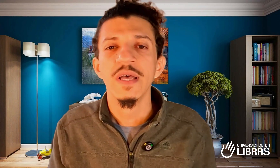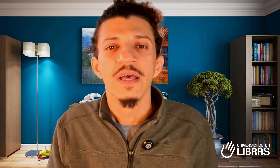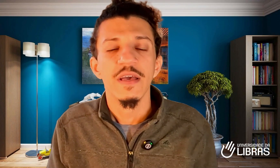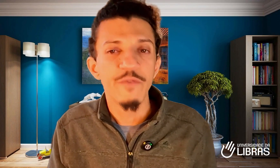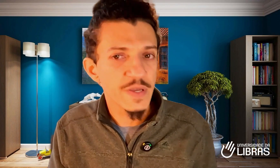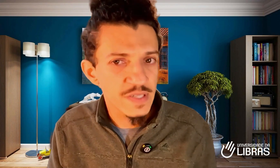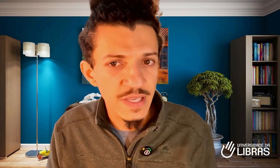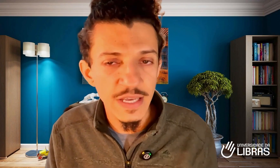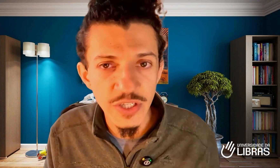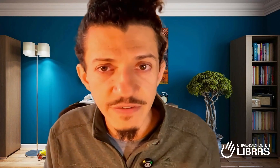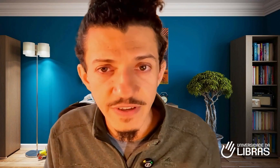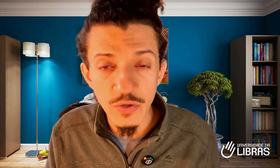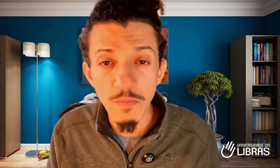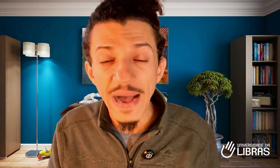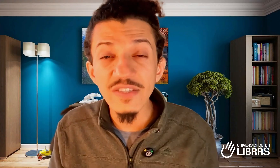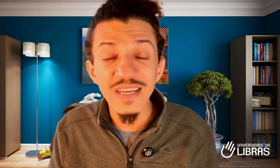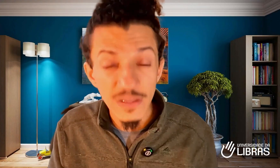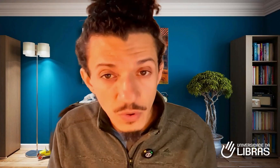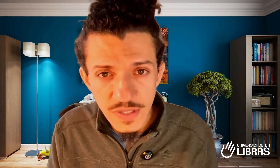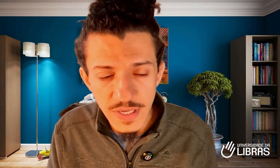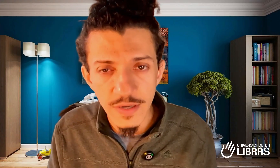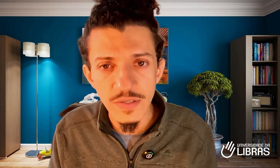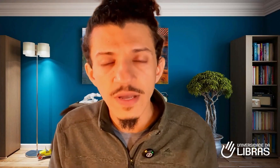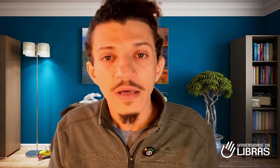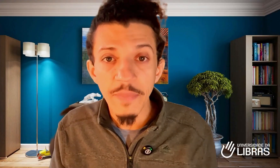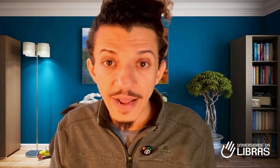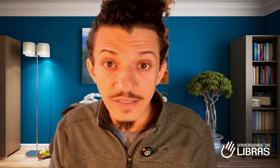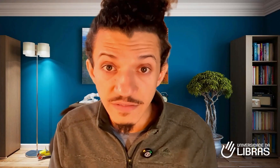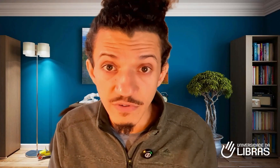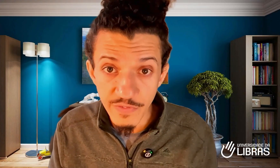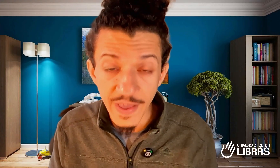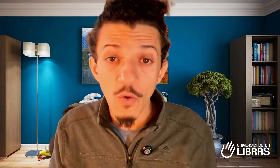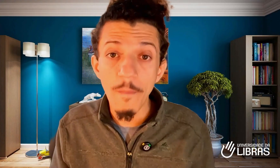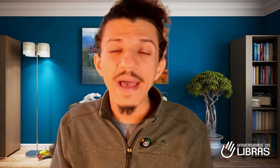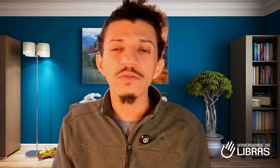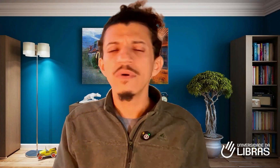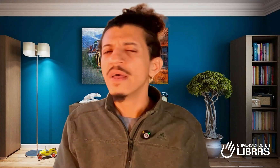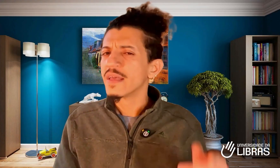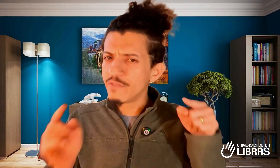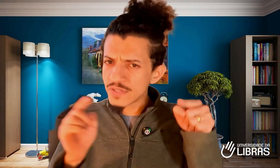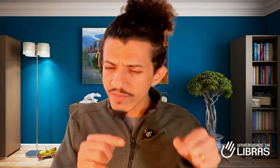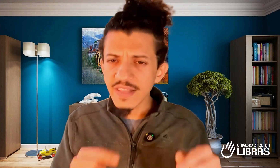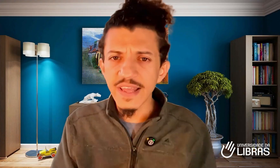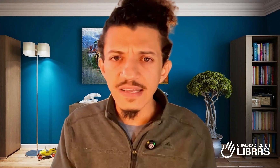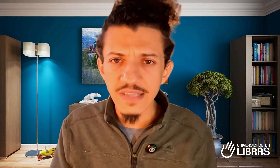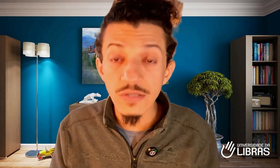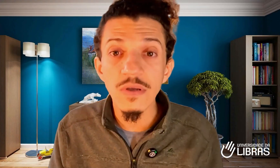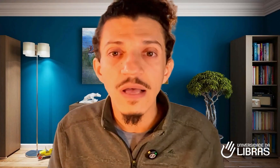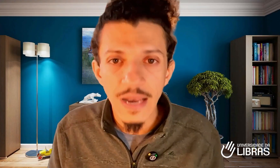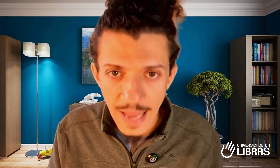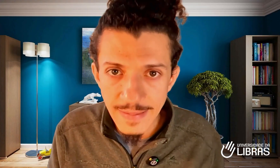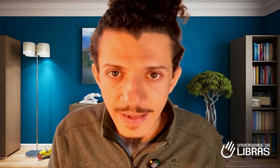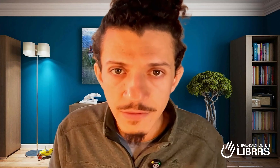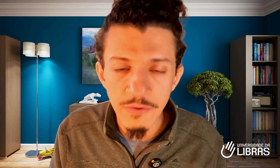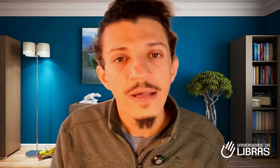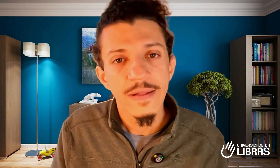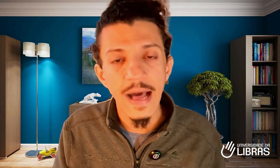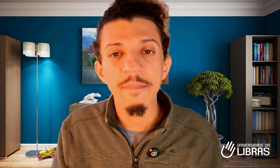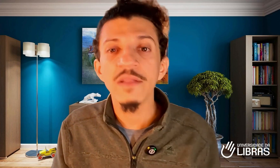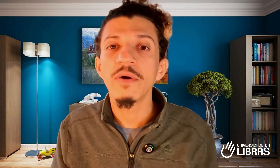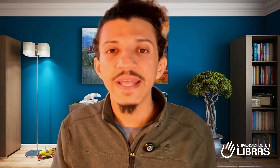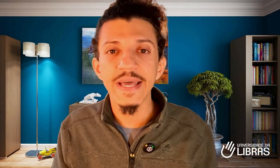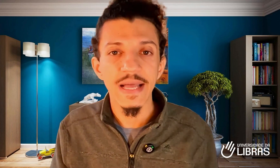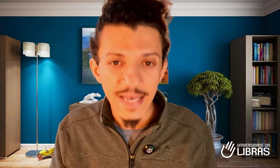pessoas. E foi assim que a gente investiu mais de 14 anos para desenvolver um método que você vai ter acesso lá dentro